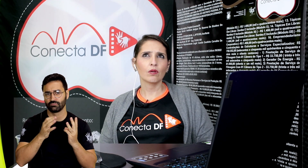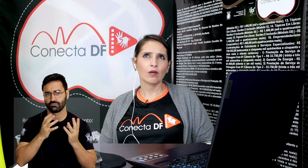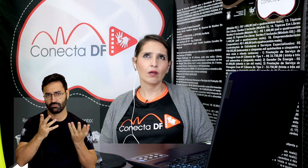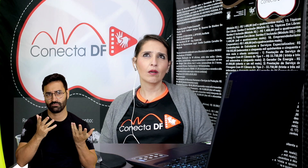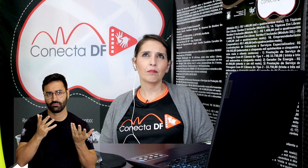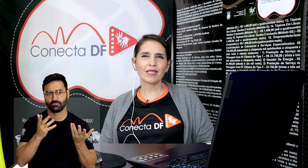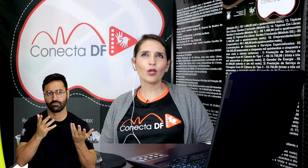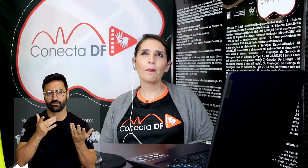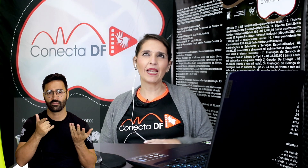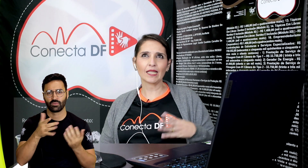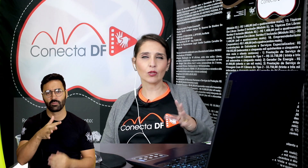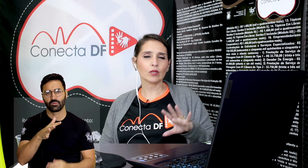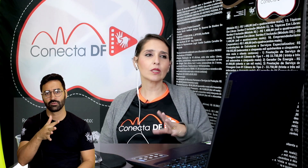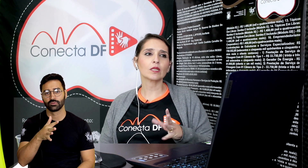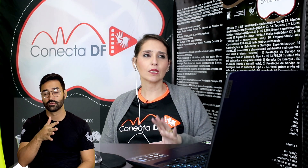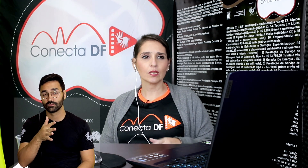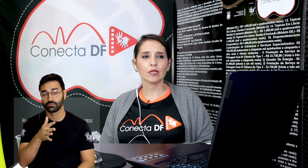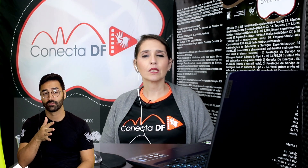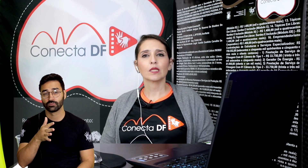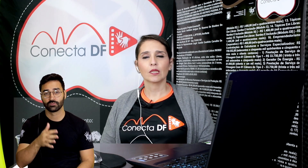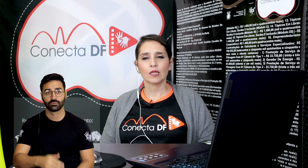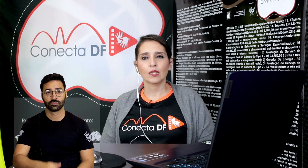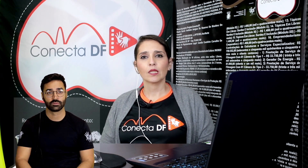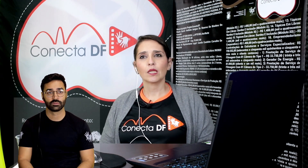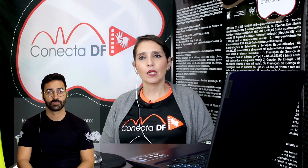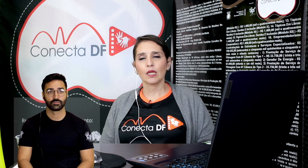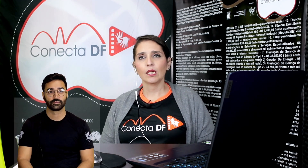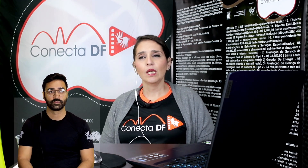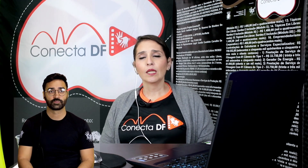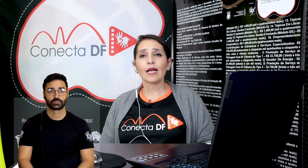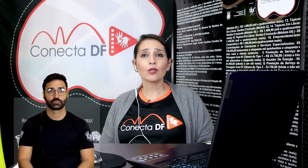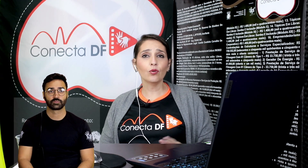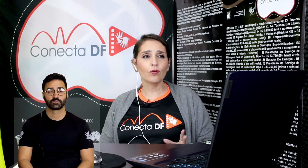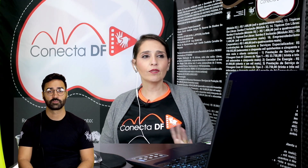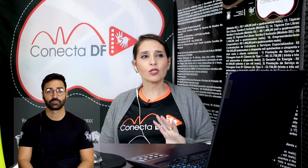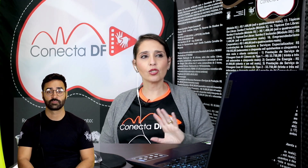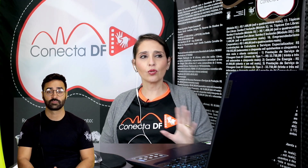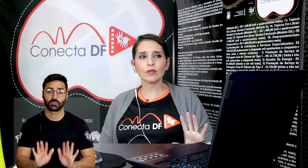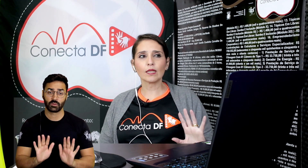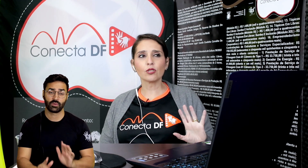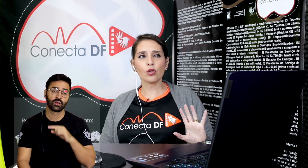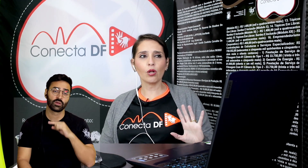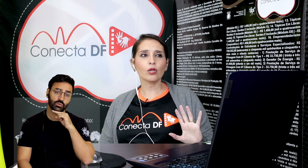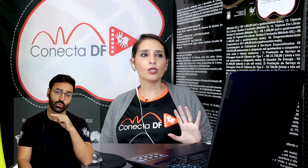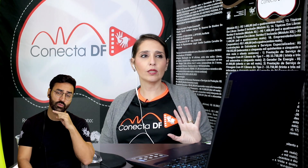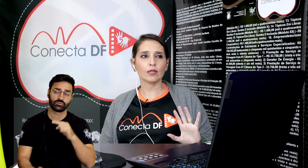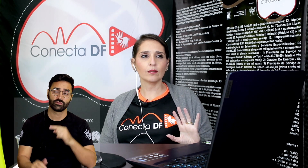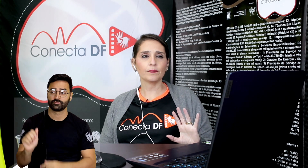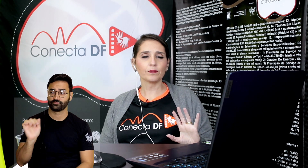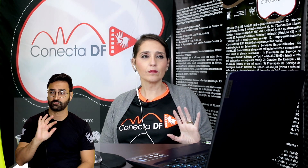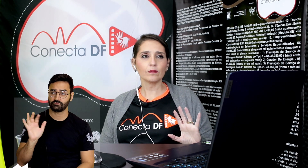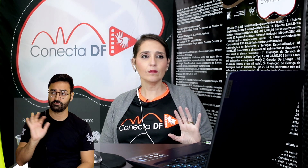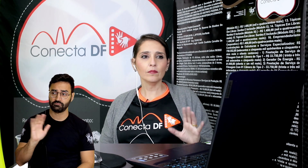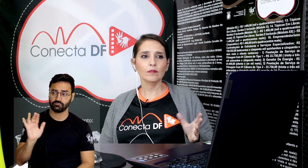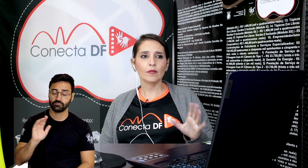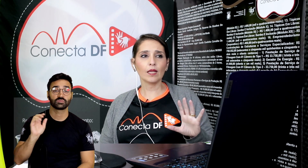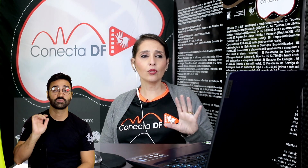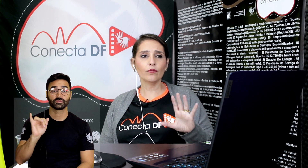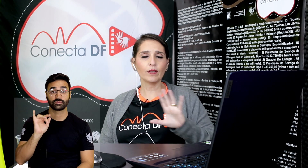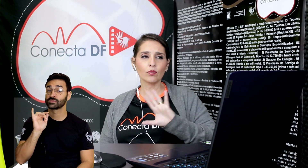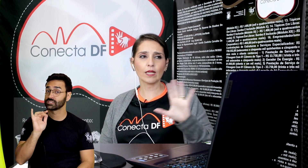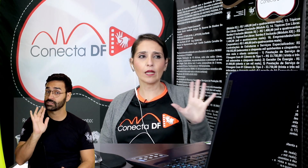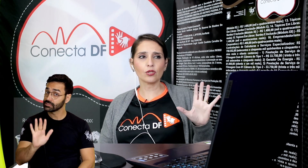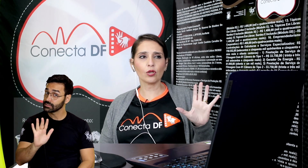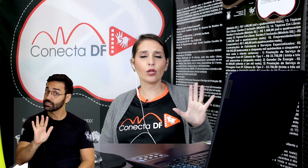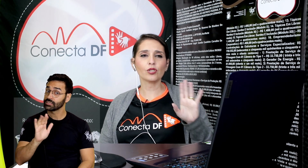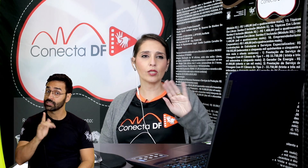É mais ou menos. Mais ou cada menos. Um vai fazendo a sua receitinha, né? Na dúvida, a gente usa Não a datilologia. Fazer, né, profa? Na